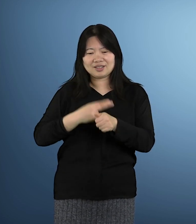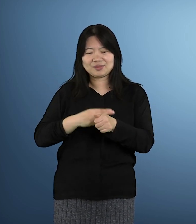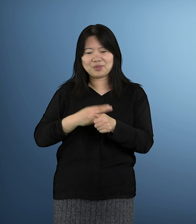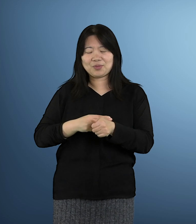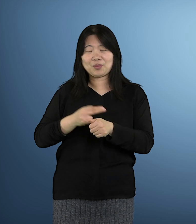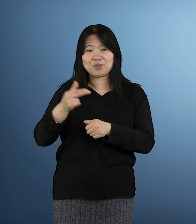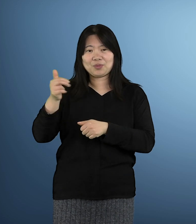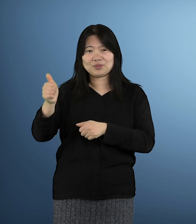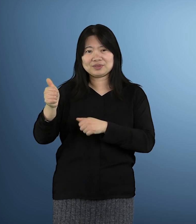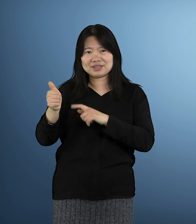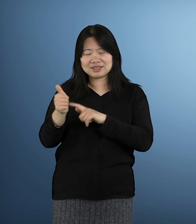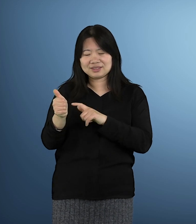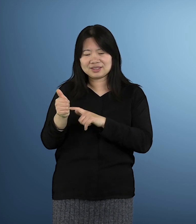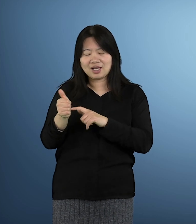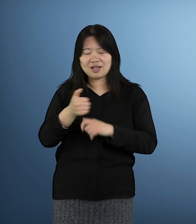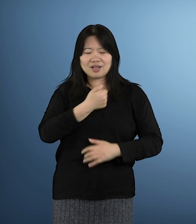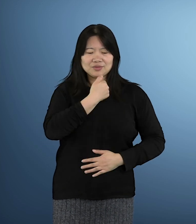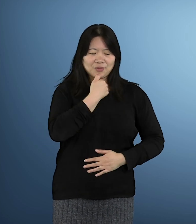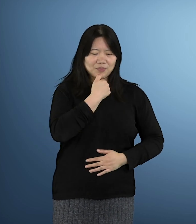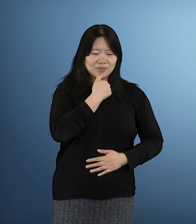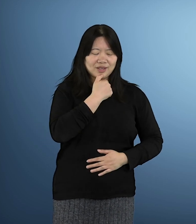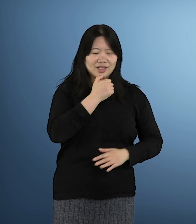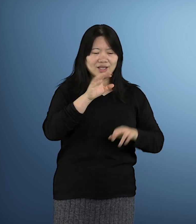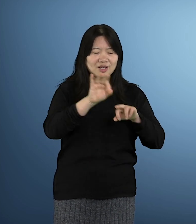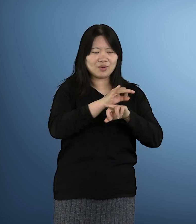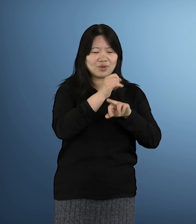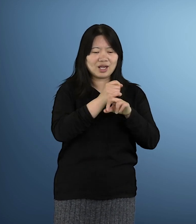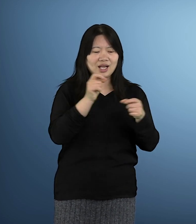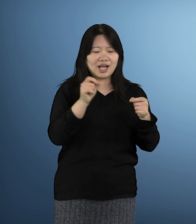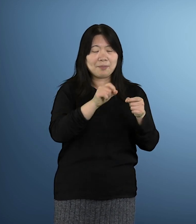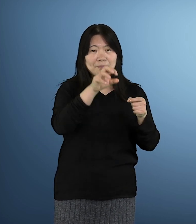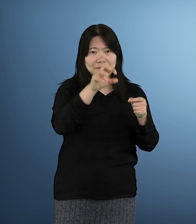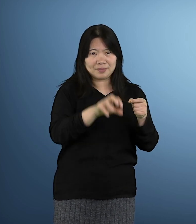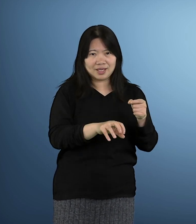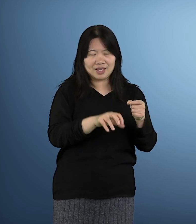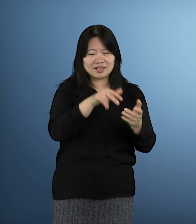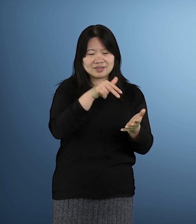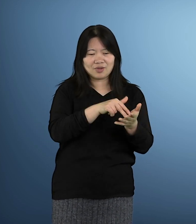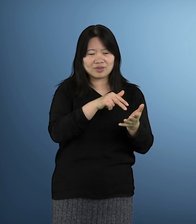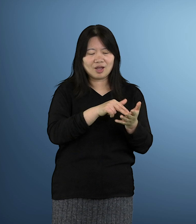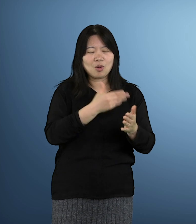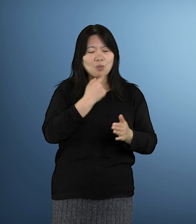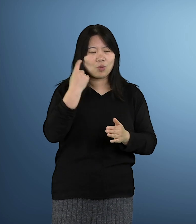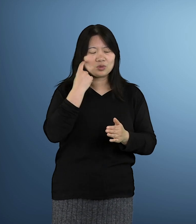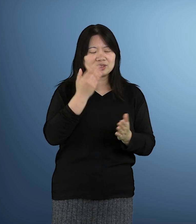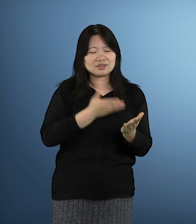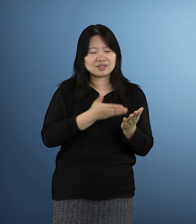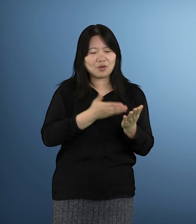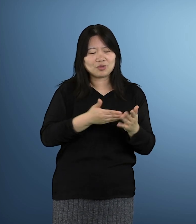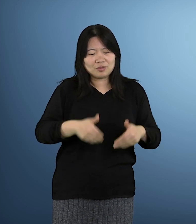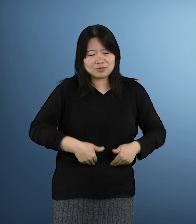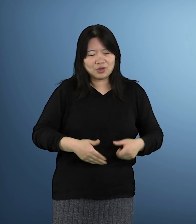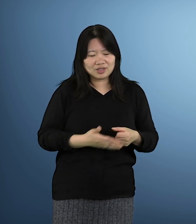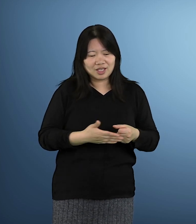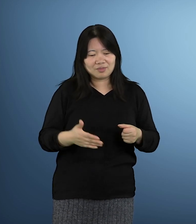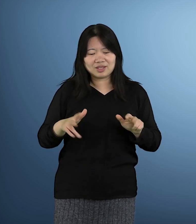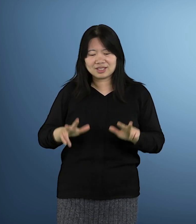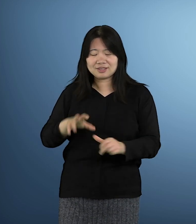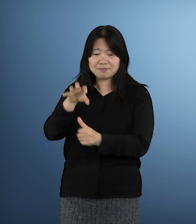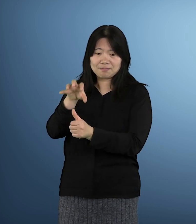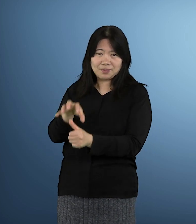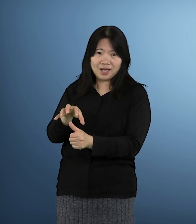사도이신 바울 선생님은 로마 황제 앞에서 복음을 변증해야 했기에 이렇게 갇혀